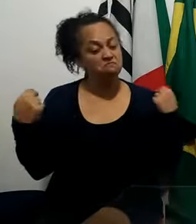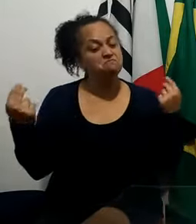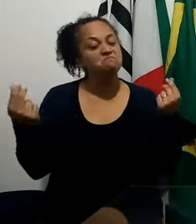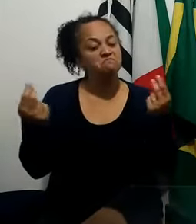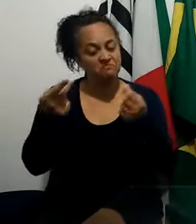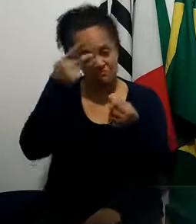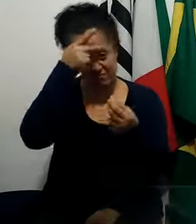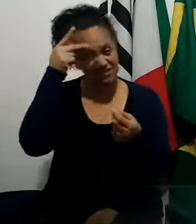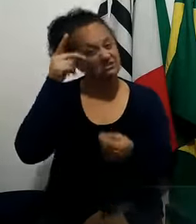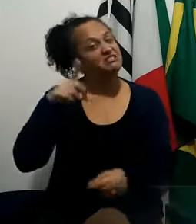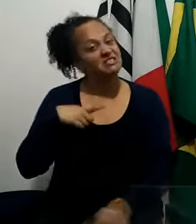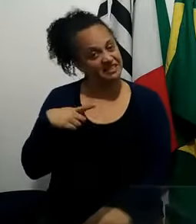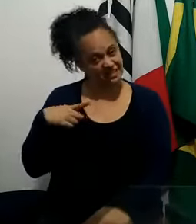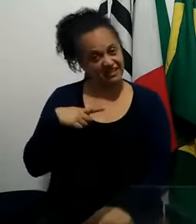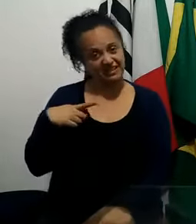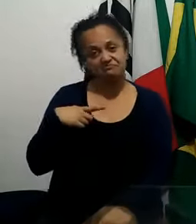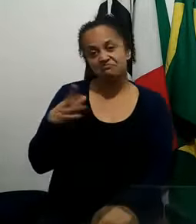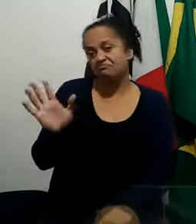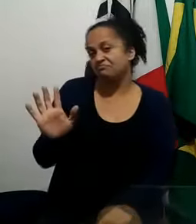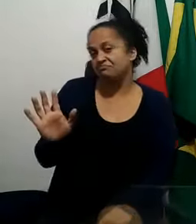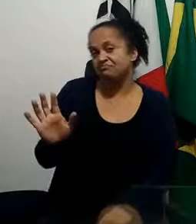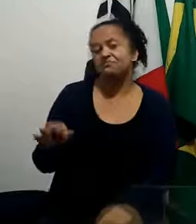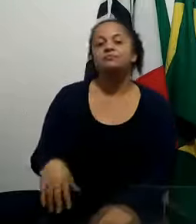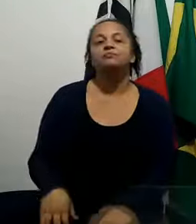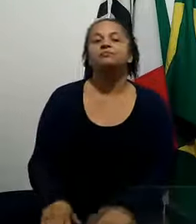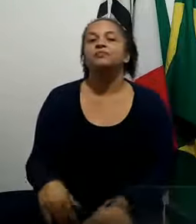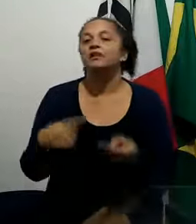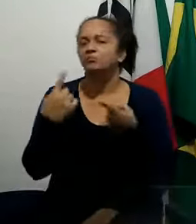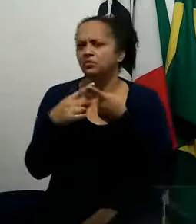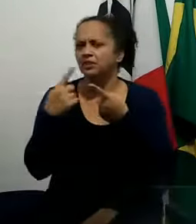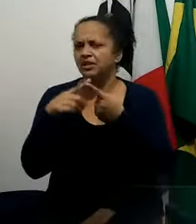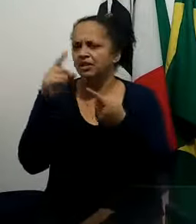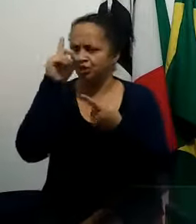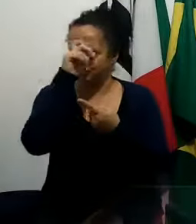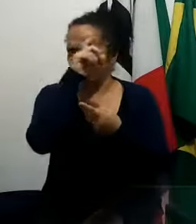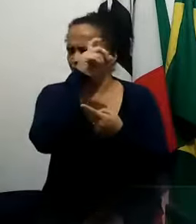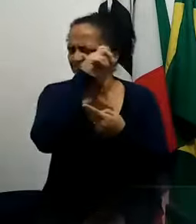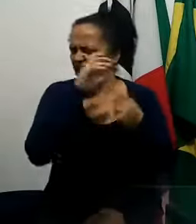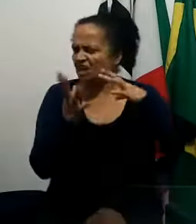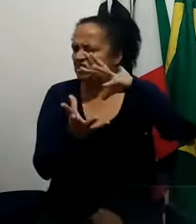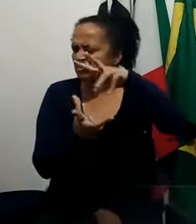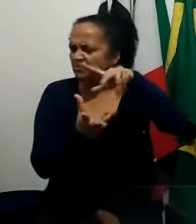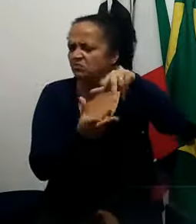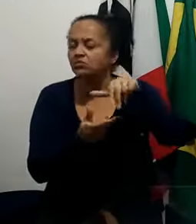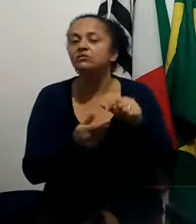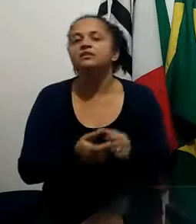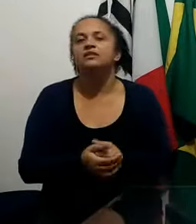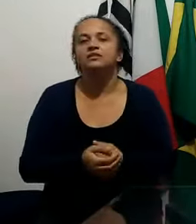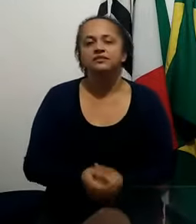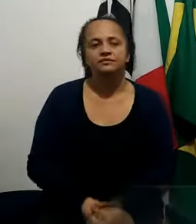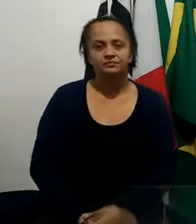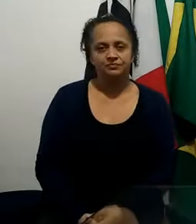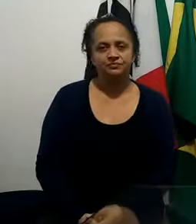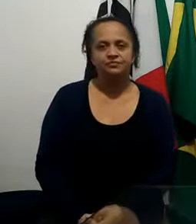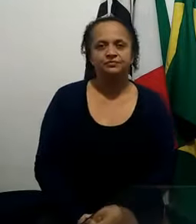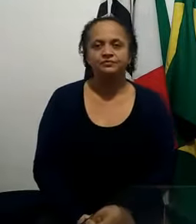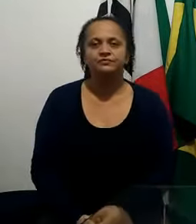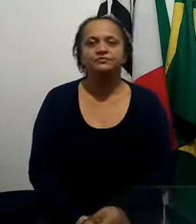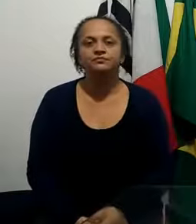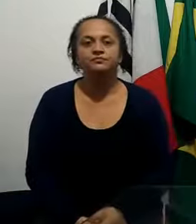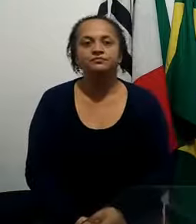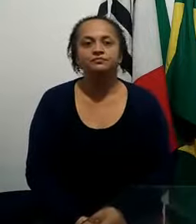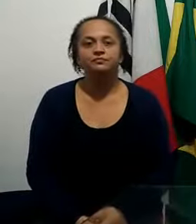mundo que estava em colapso devido a toda a crise mundial e o arrebatamento.